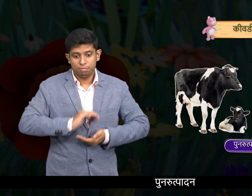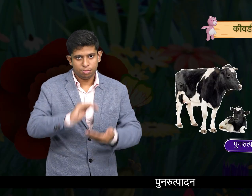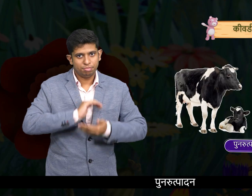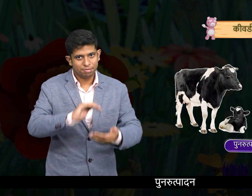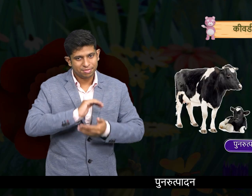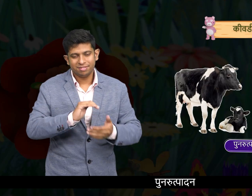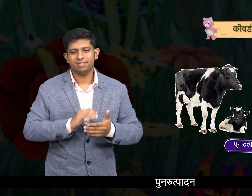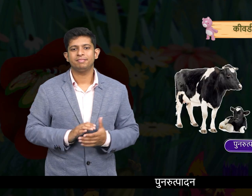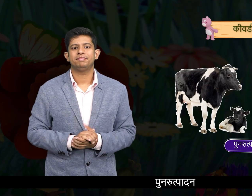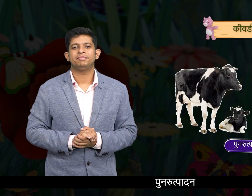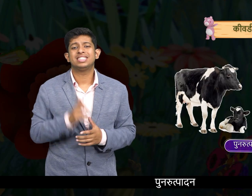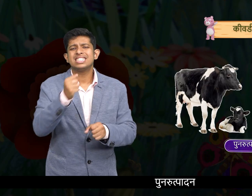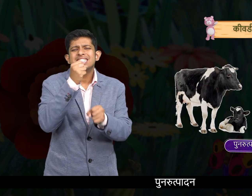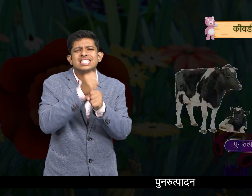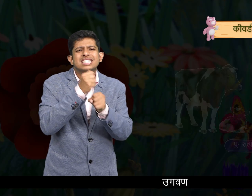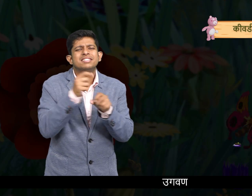पुनरुत्पादन,